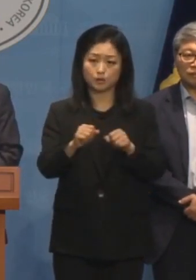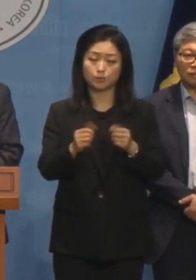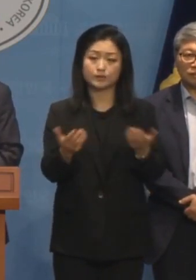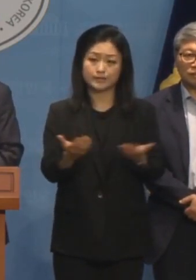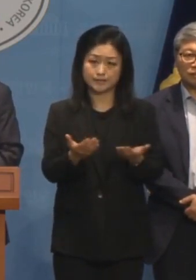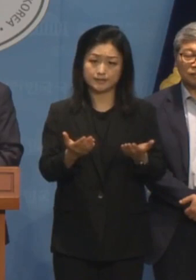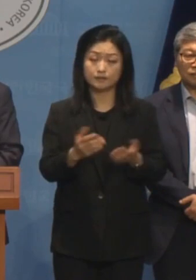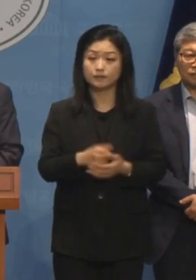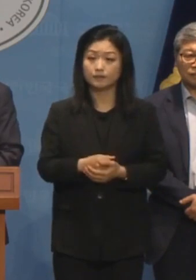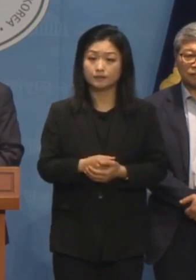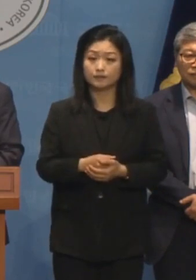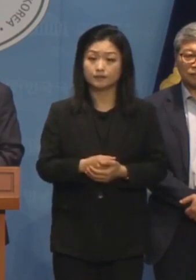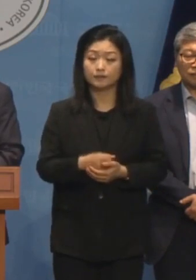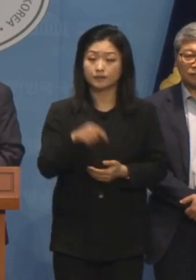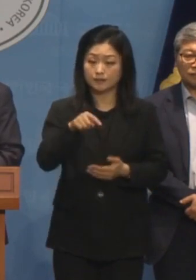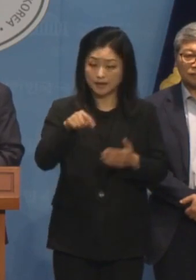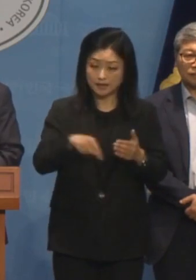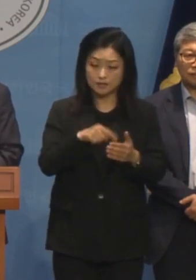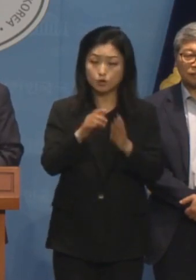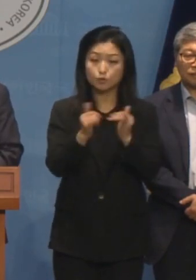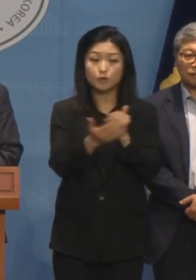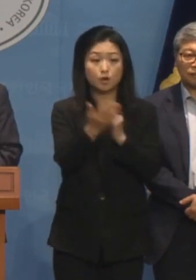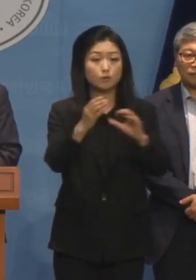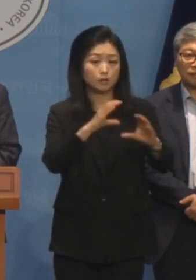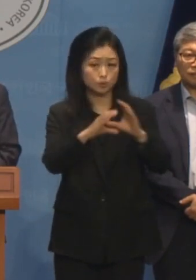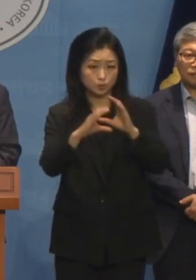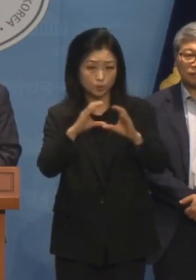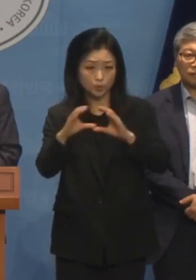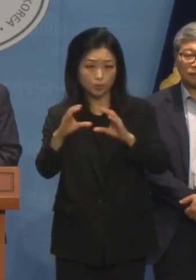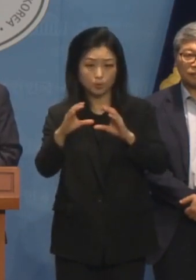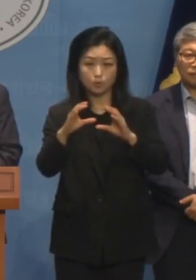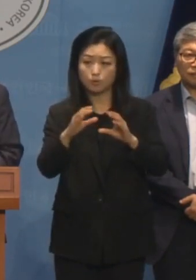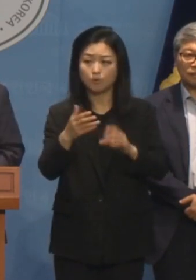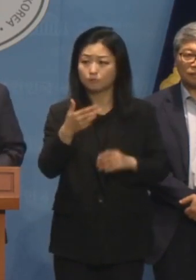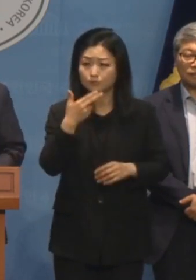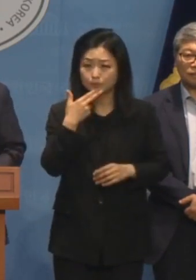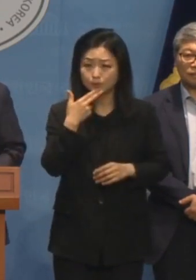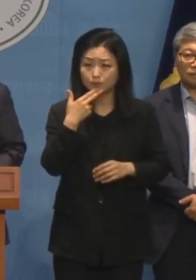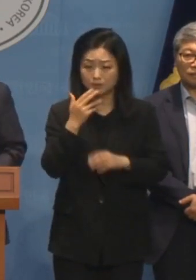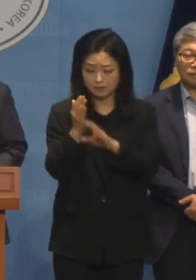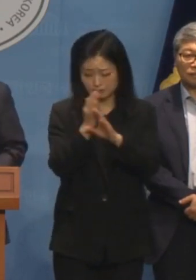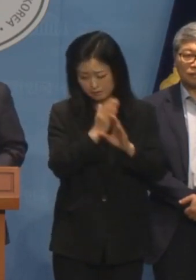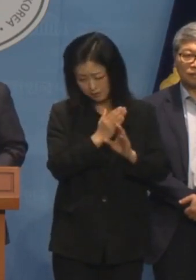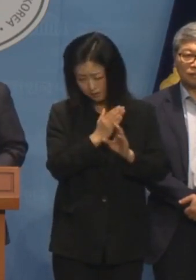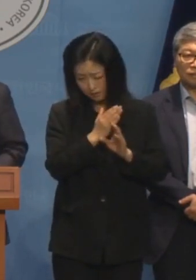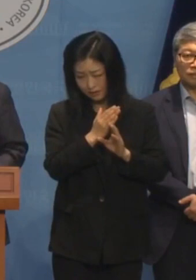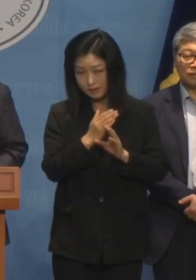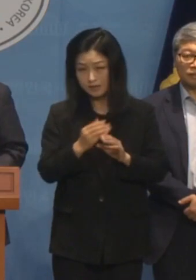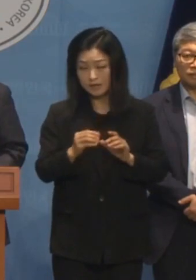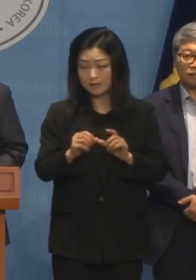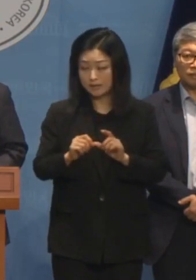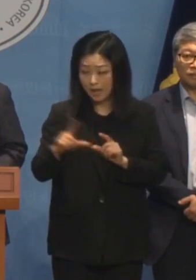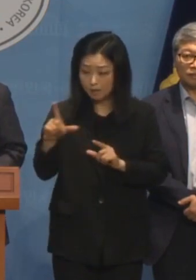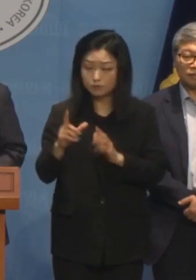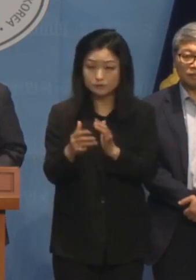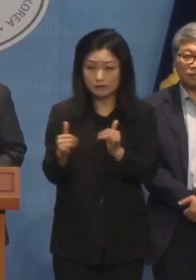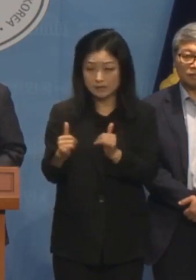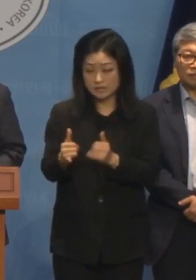활동하면서 국교위 활동에서 국민들과의 소통은 찾아보기 힘들고 밀실에서 다수파의